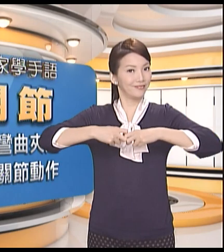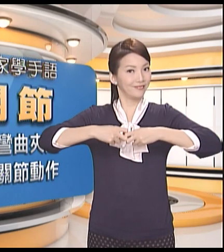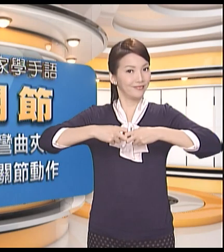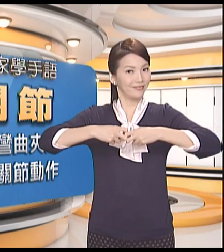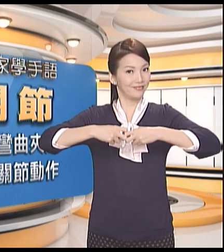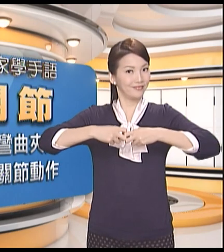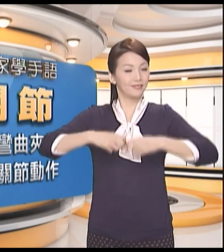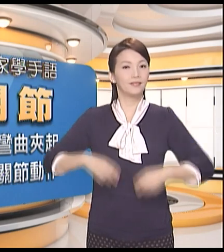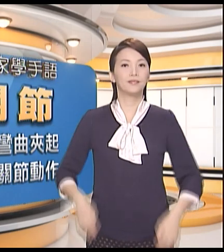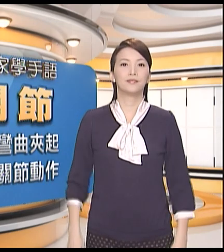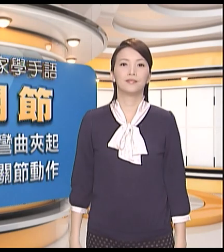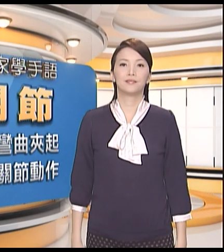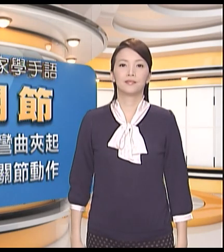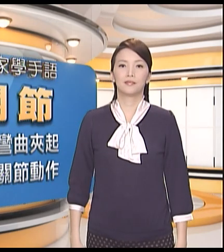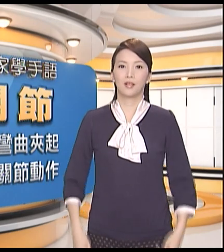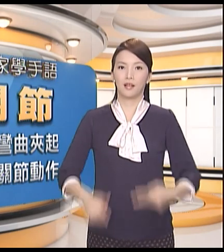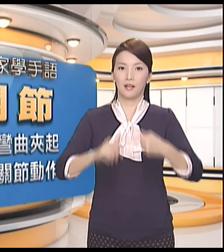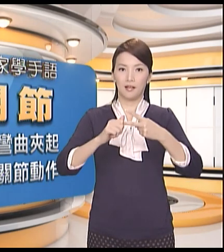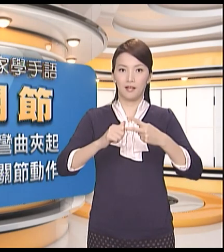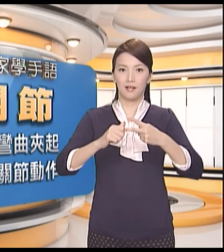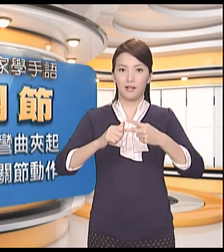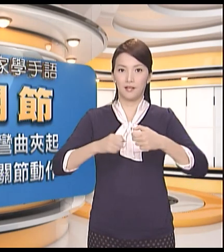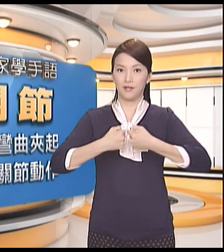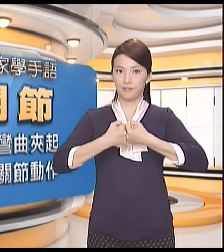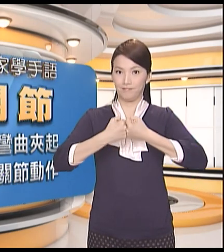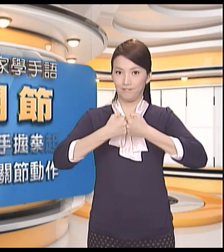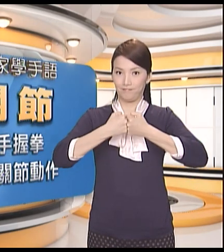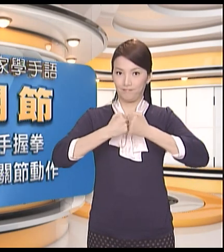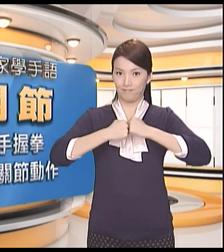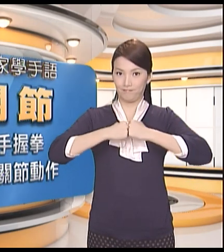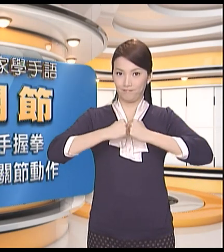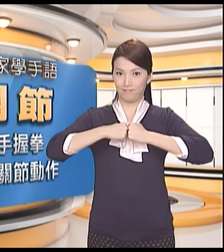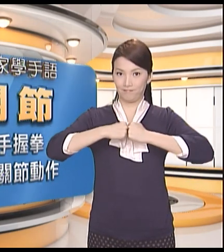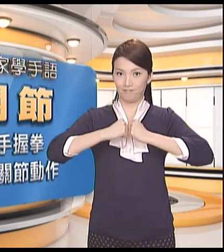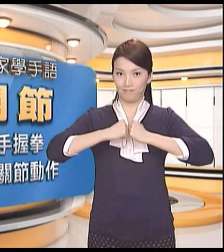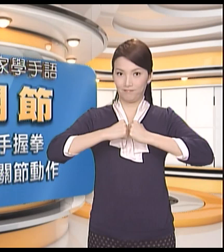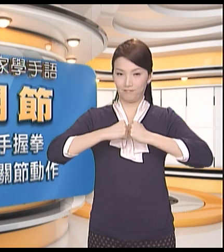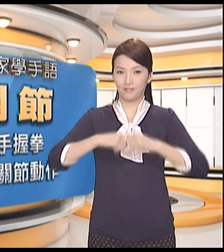关节，或者是双手握拳，关节